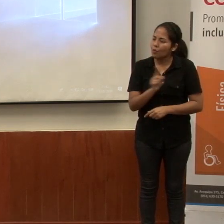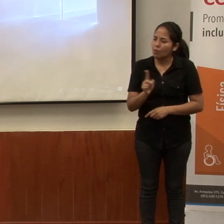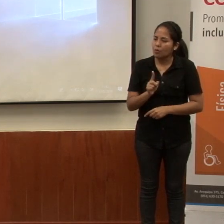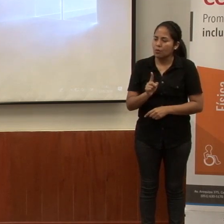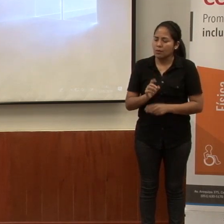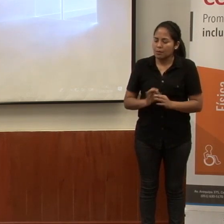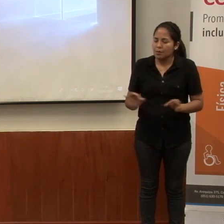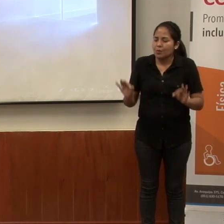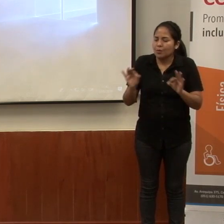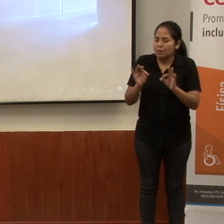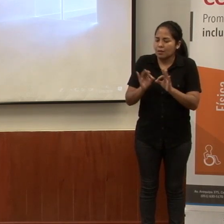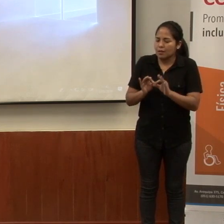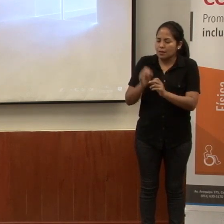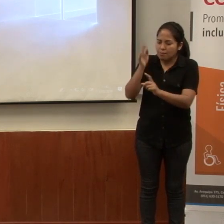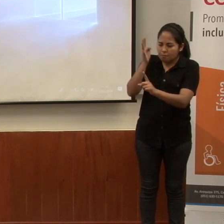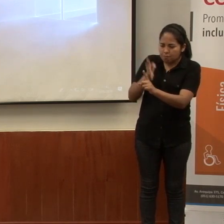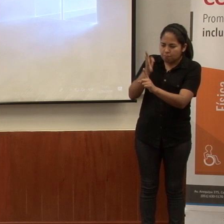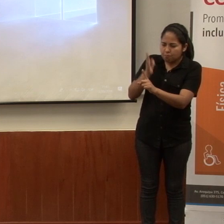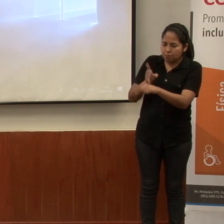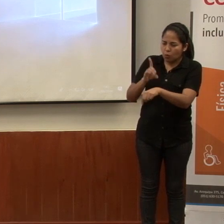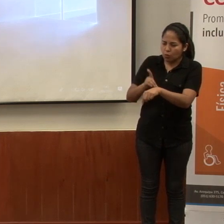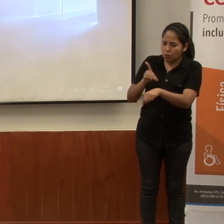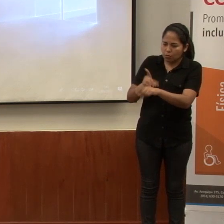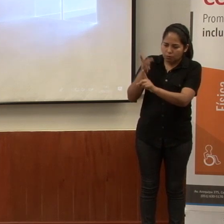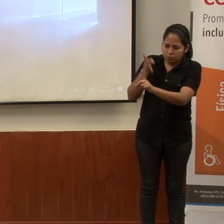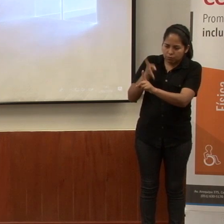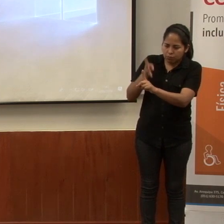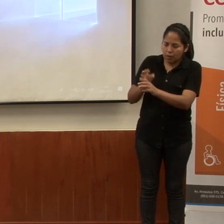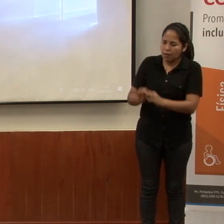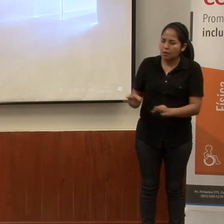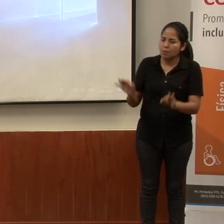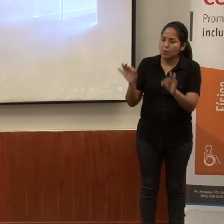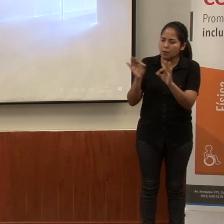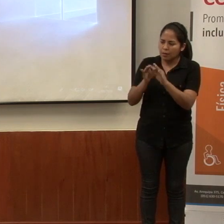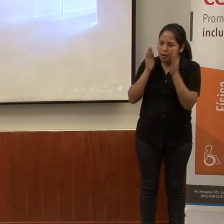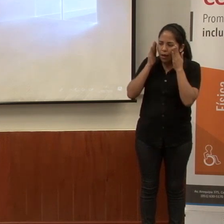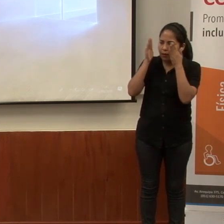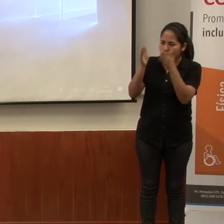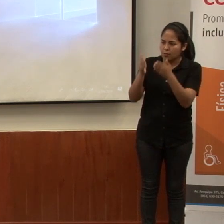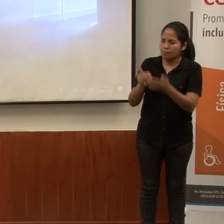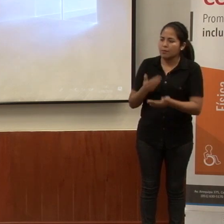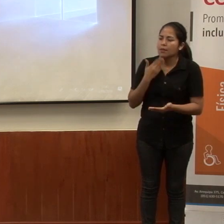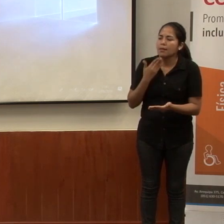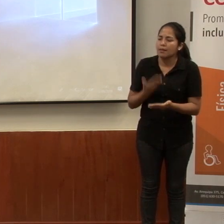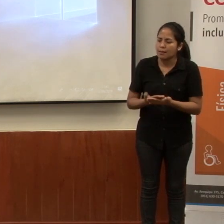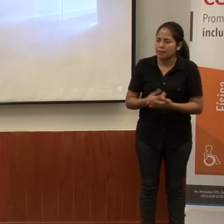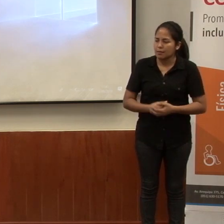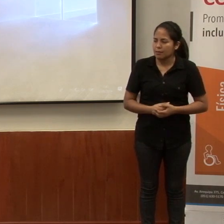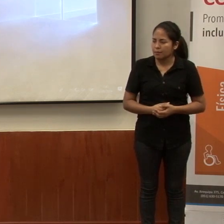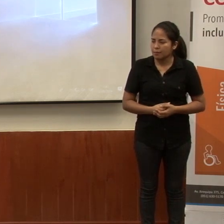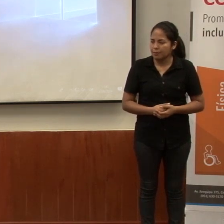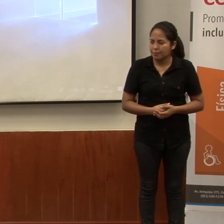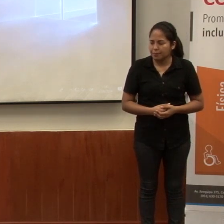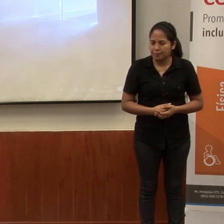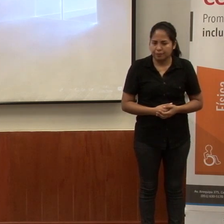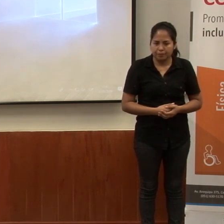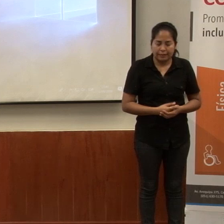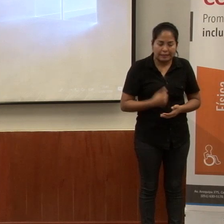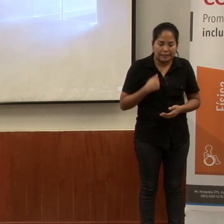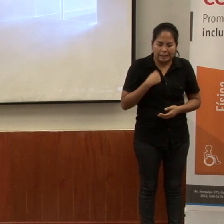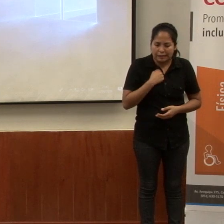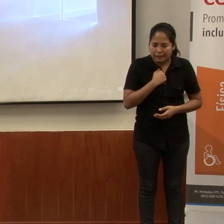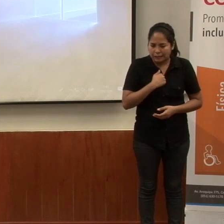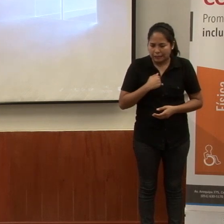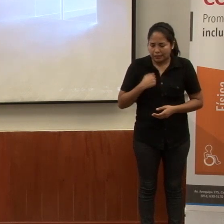dar el adecuado diagnóstico a la discapacidad que tiene la persona. Gracias. Claro. Yo